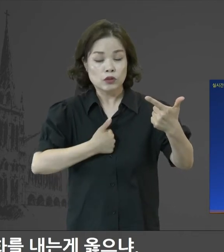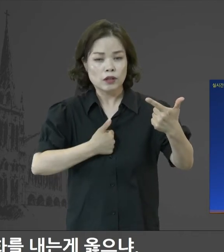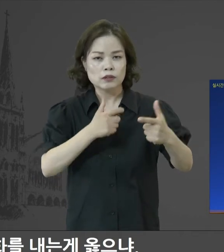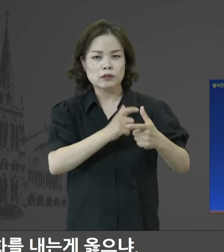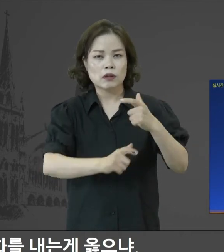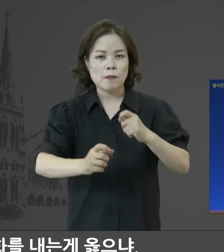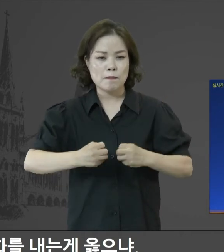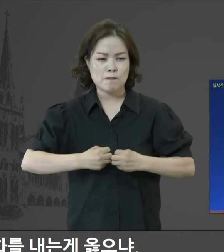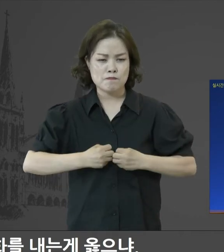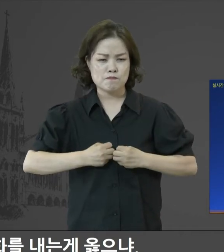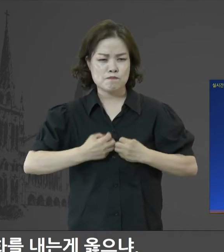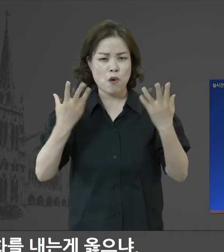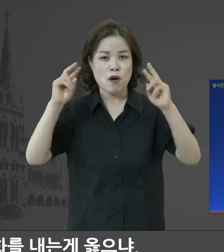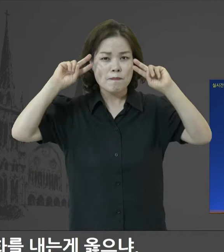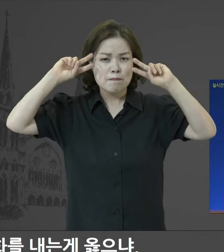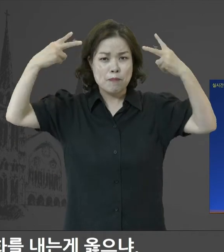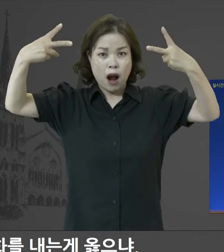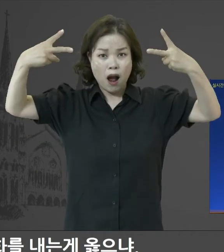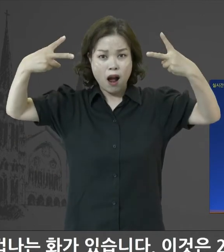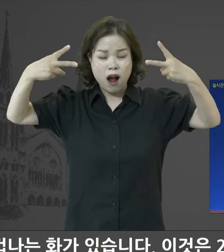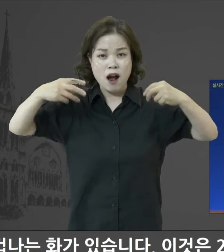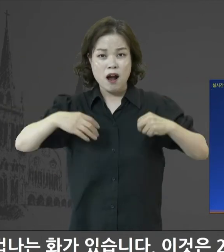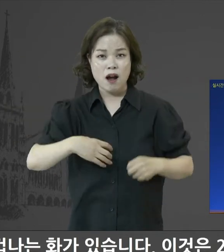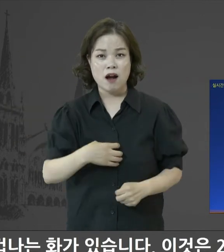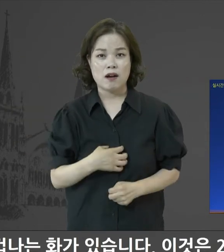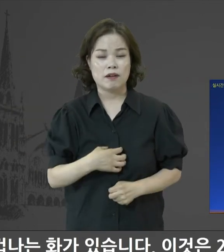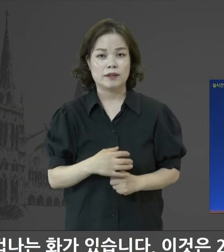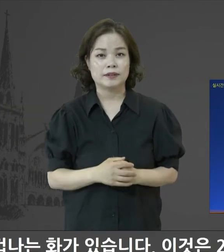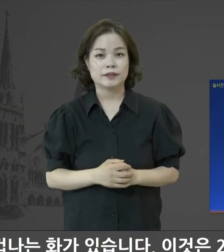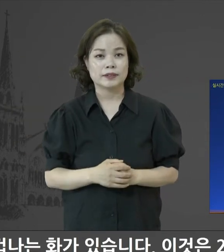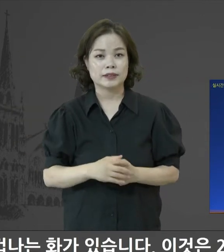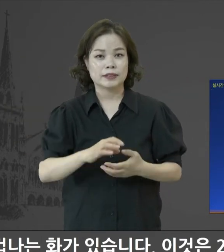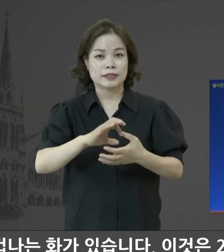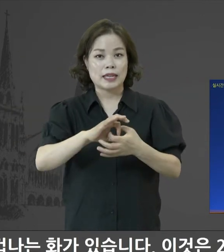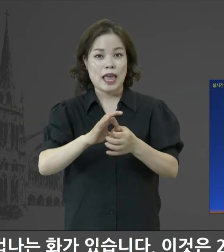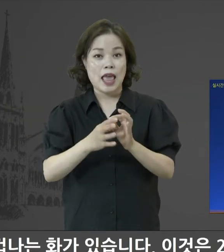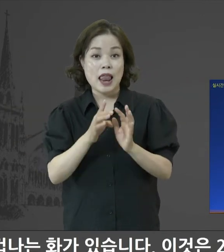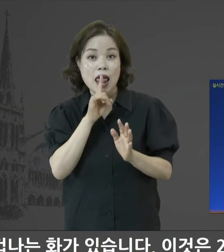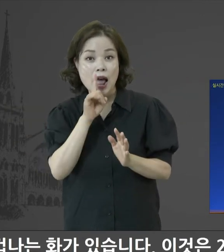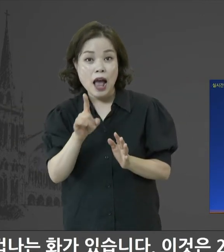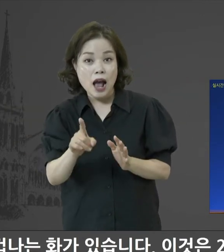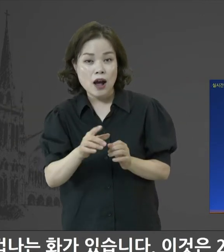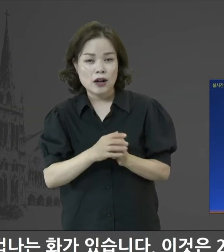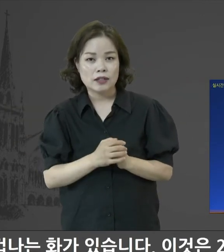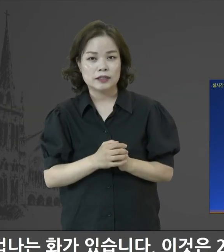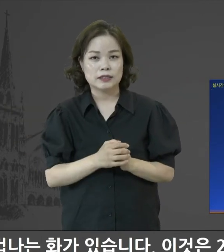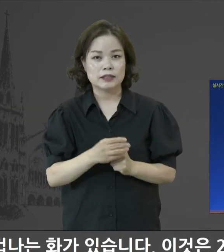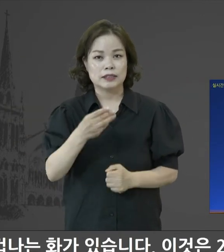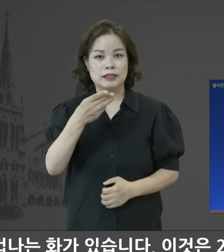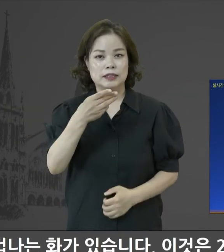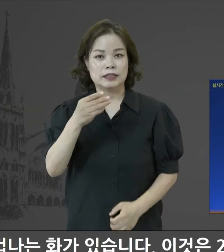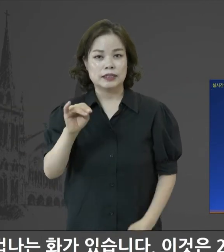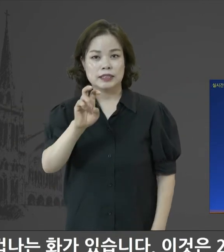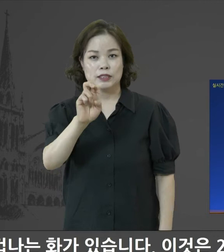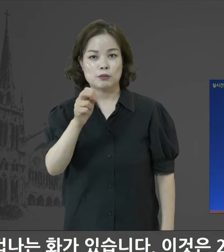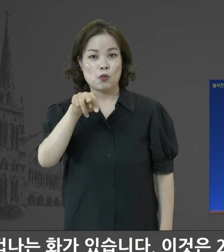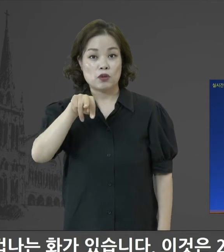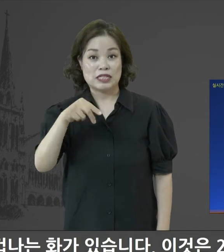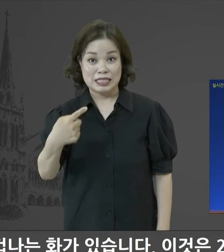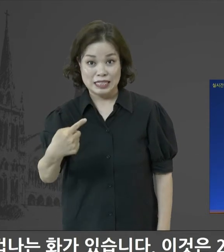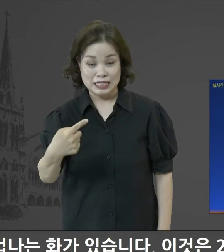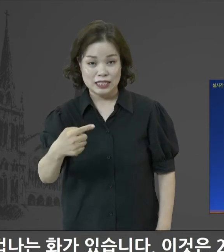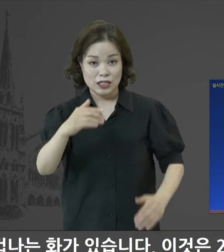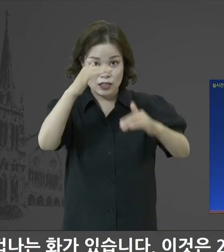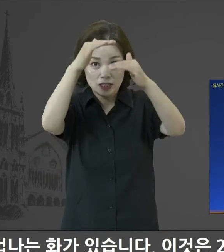더 폭발적인 화가 있습니다. 이게 이제 헬라어로는 명사를 얘기하면 뚜이모스라는 말인데요, 성경에 나와요.